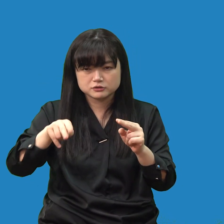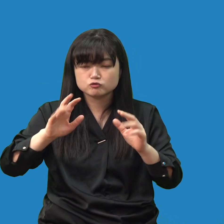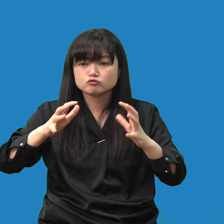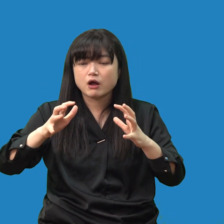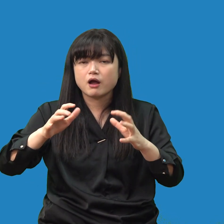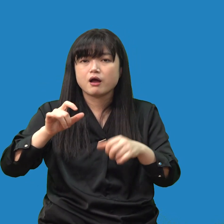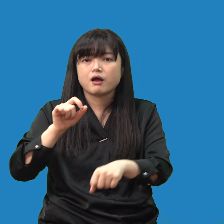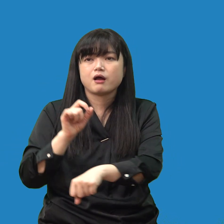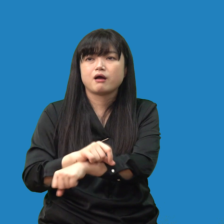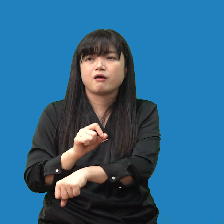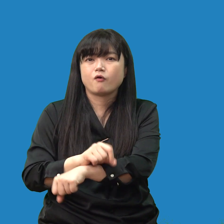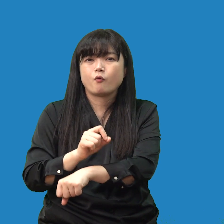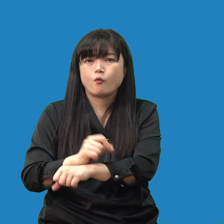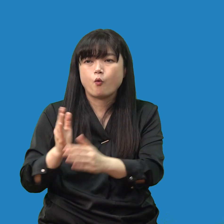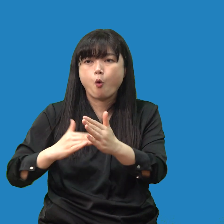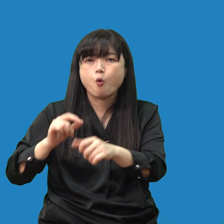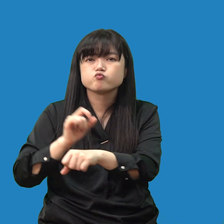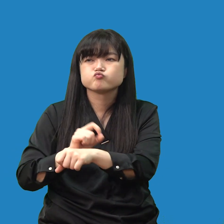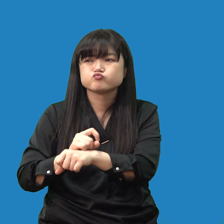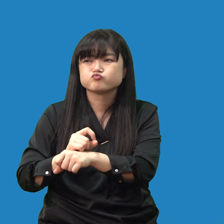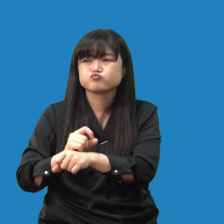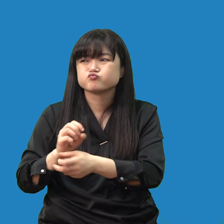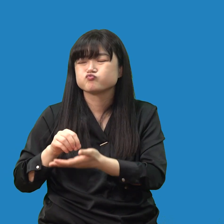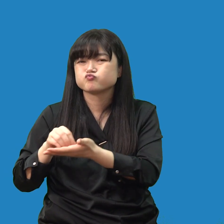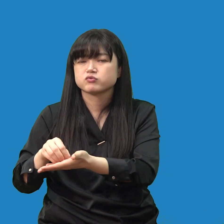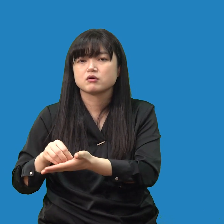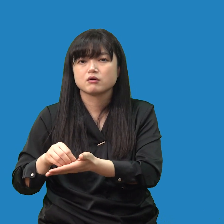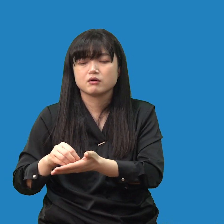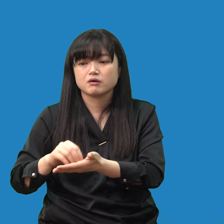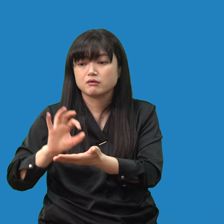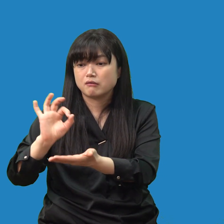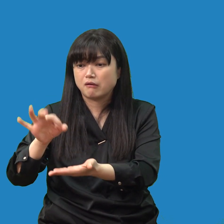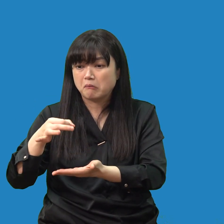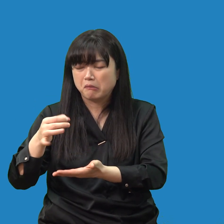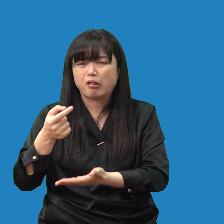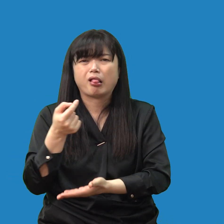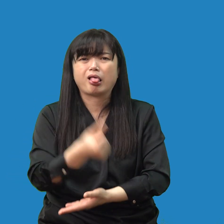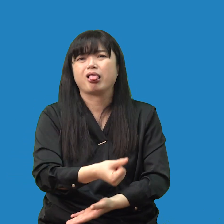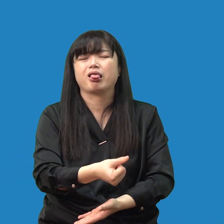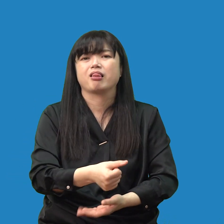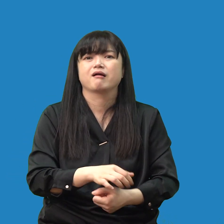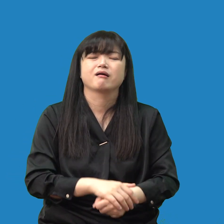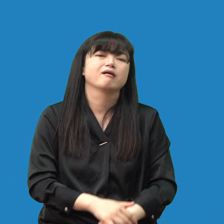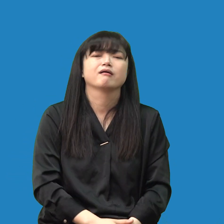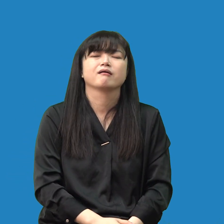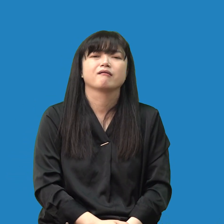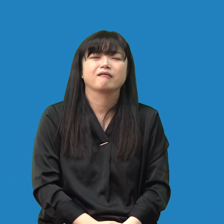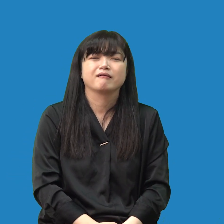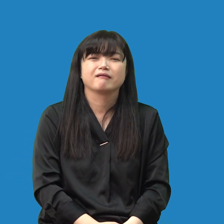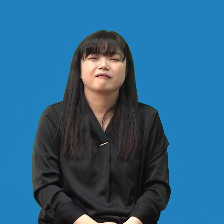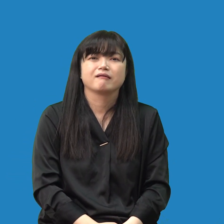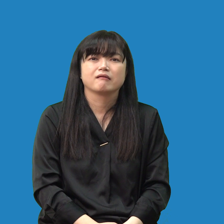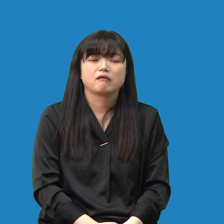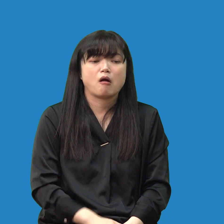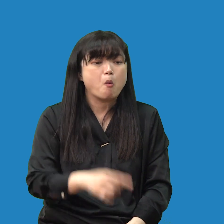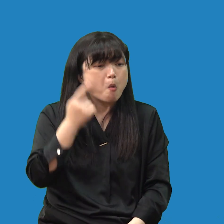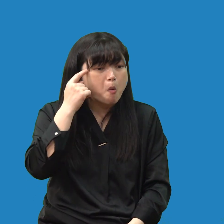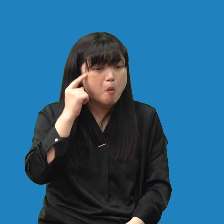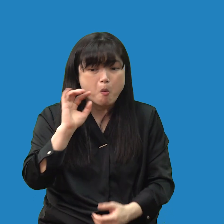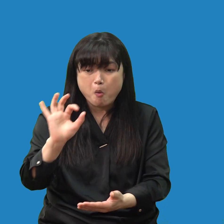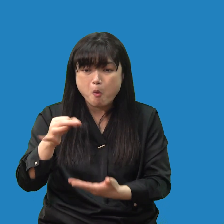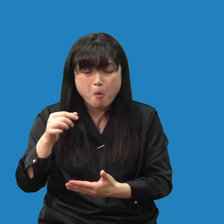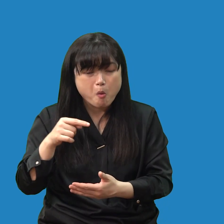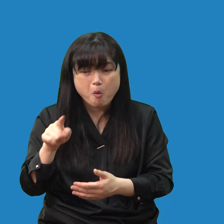국가행정 공무원으로 자원을 했습니다. 연봉이 거의 반토막 넘어서 거의 3분의 1 수준까지 턱 떨어졌는데 왜